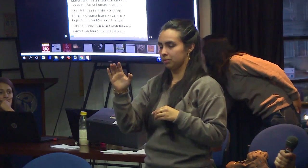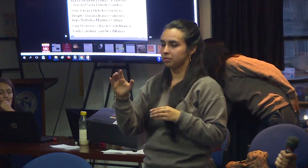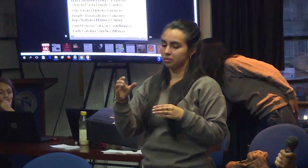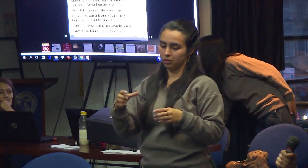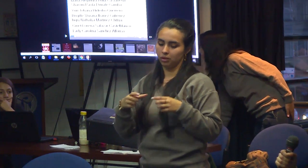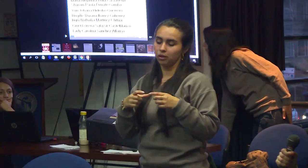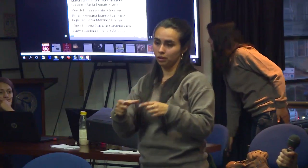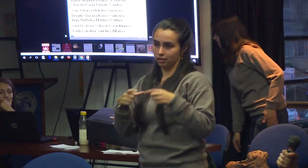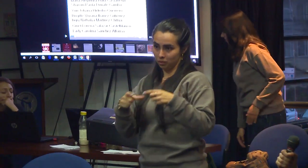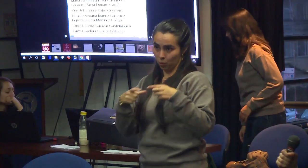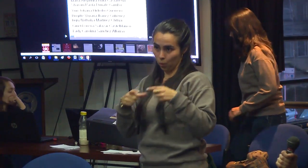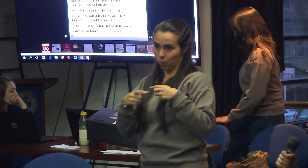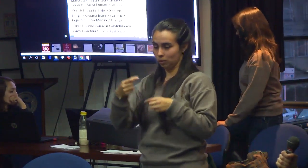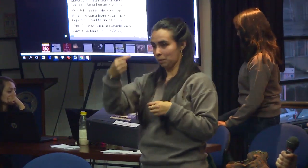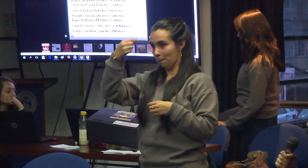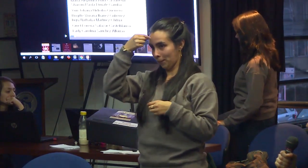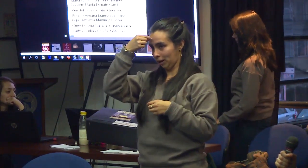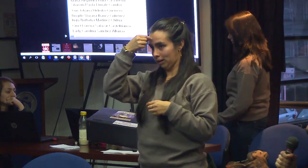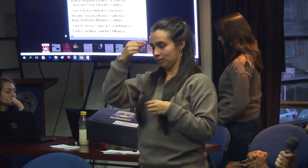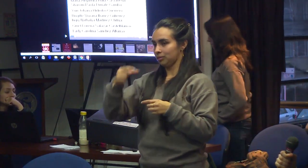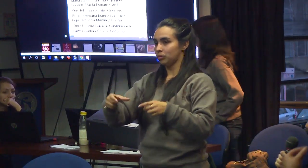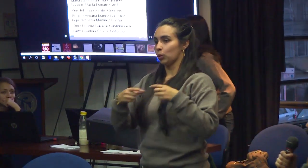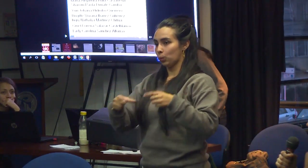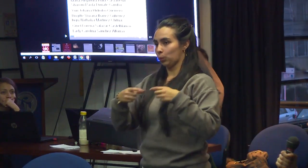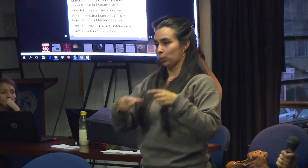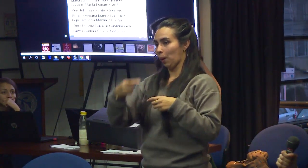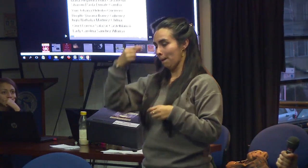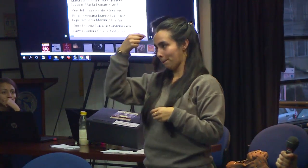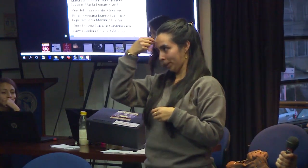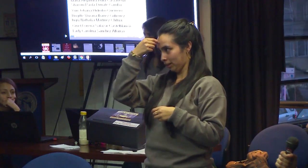El cuarto momento se llama colando el café. Esta es la seña.